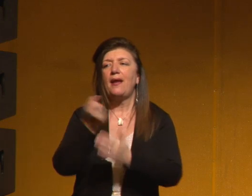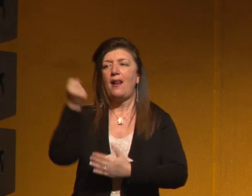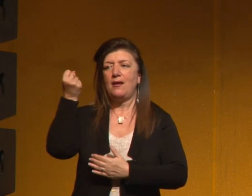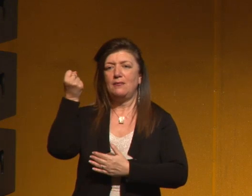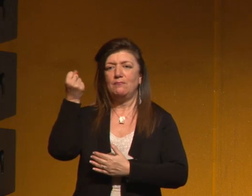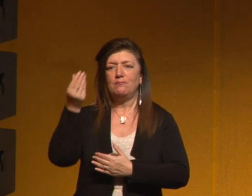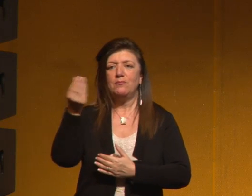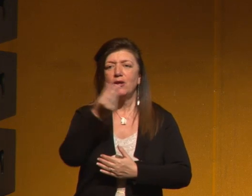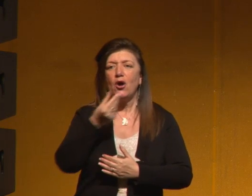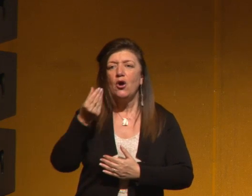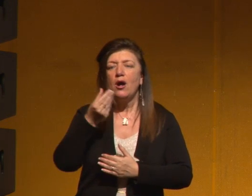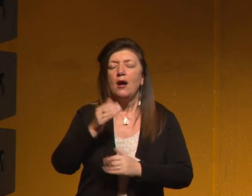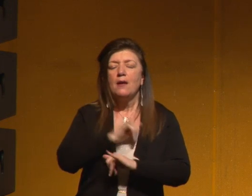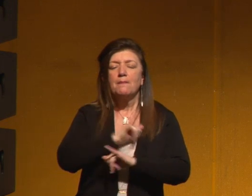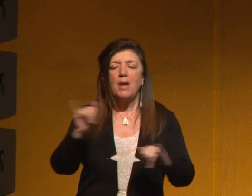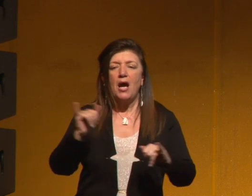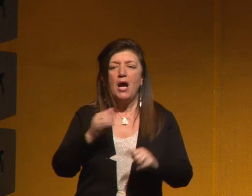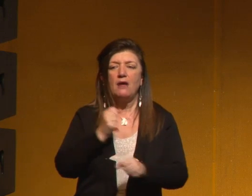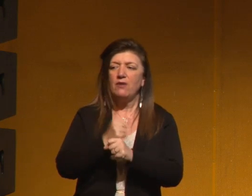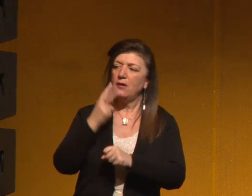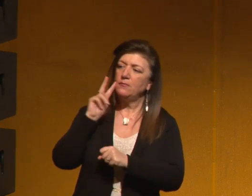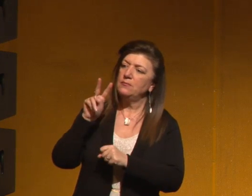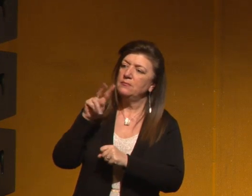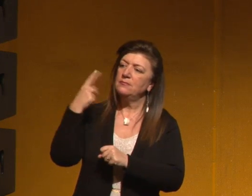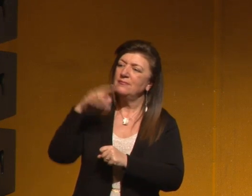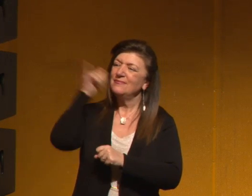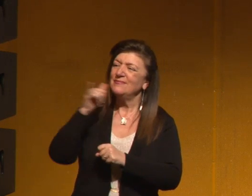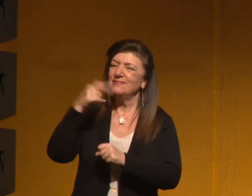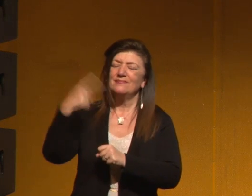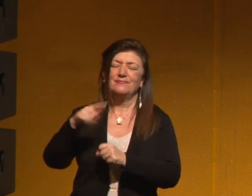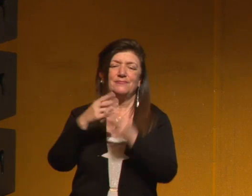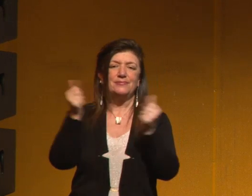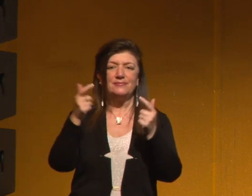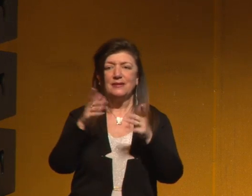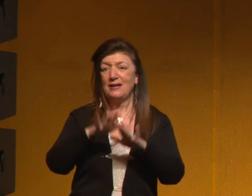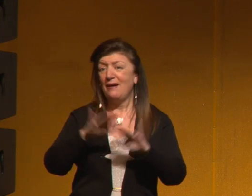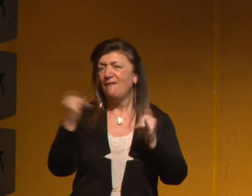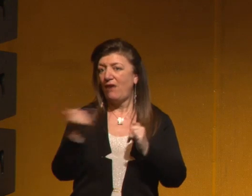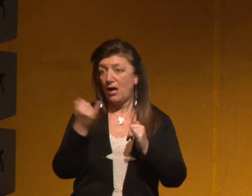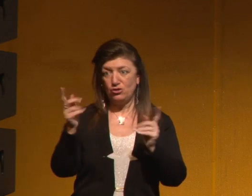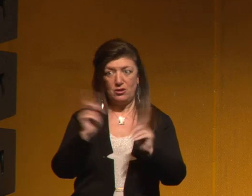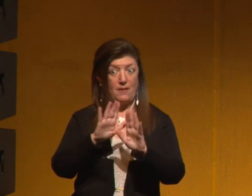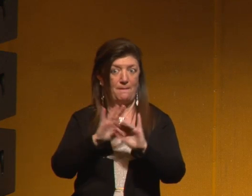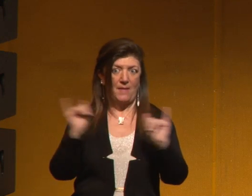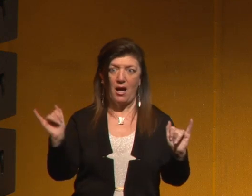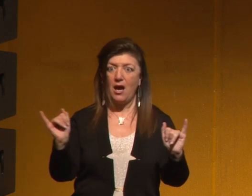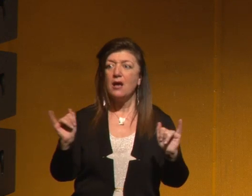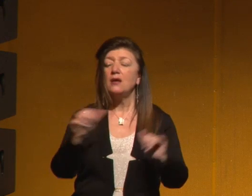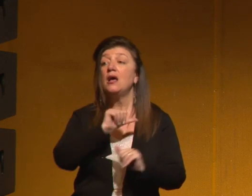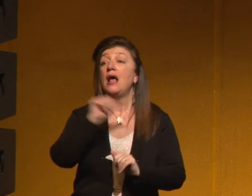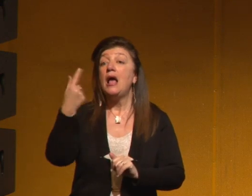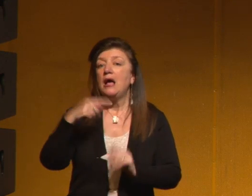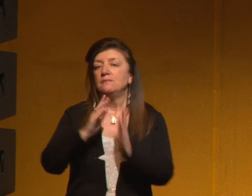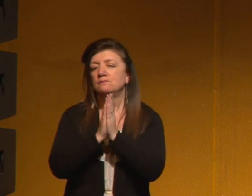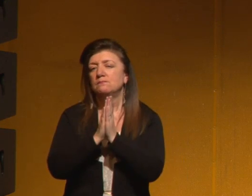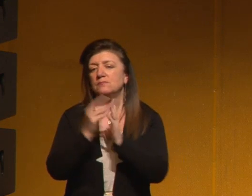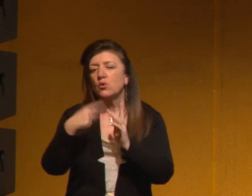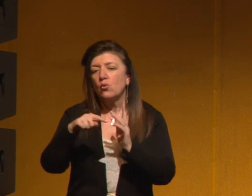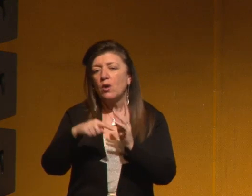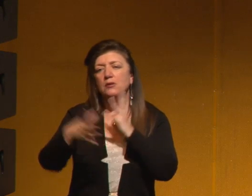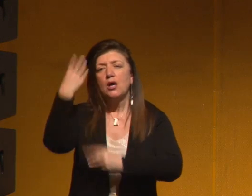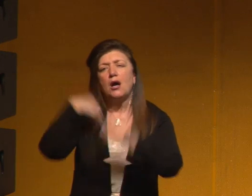fermarsi all'apparenza alle soluzioni più facili e quella sua esortazione istruitevi perché avremo bisogno